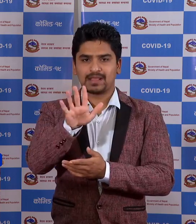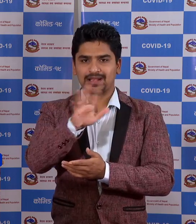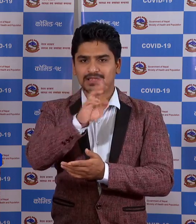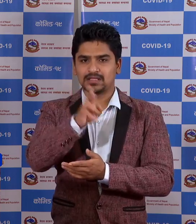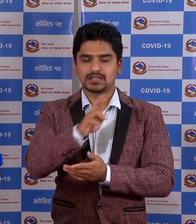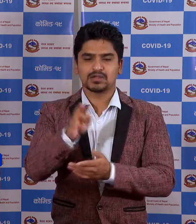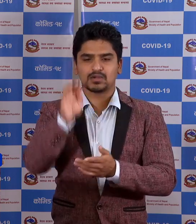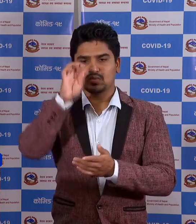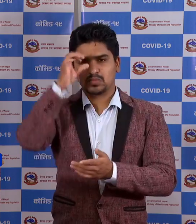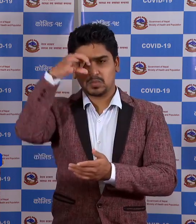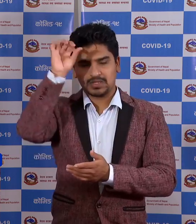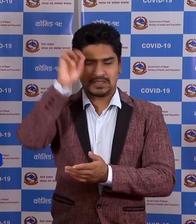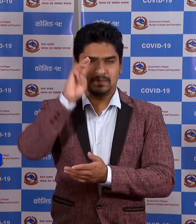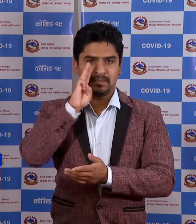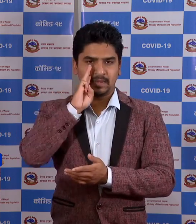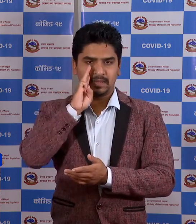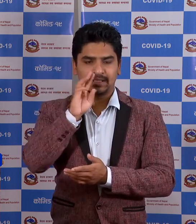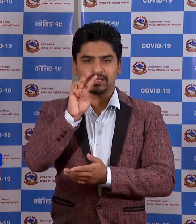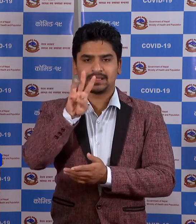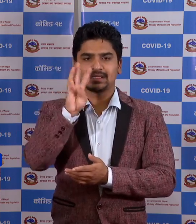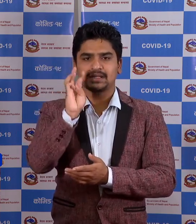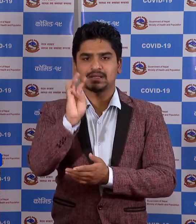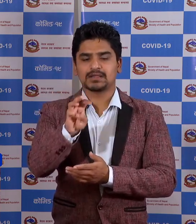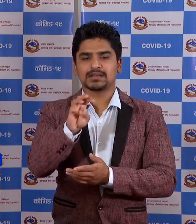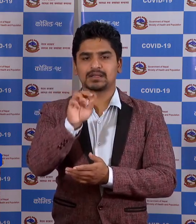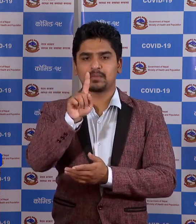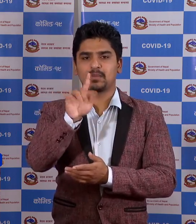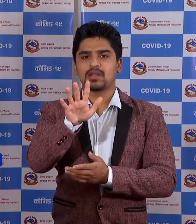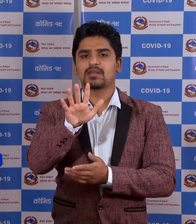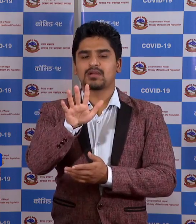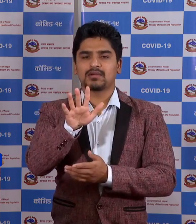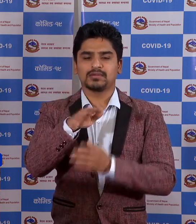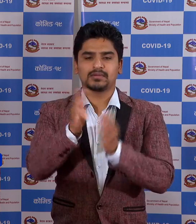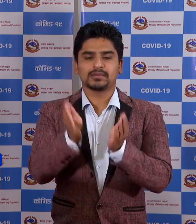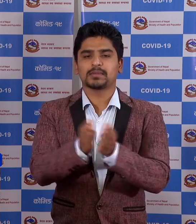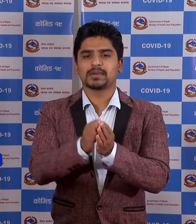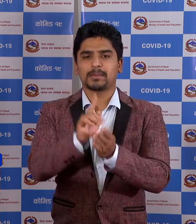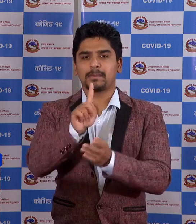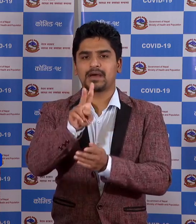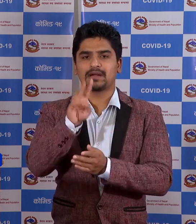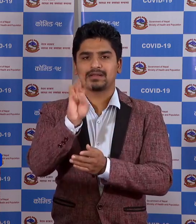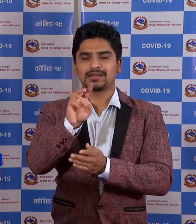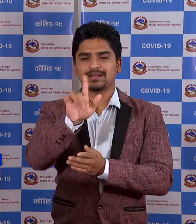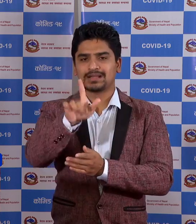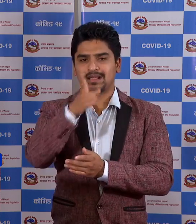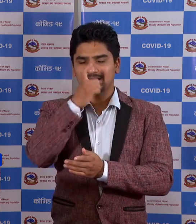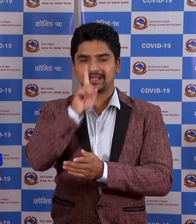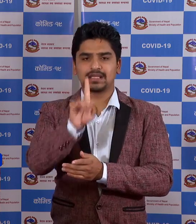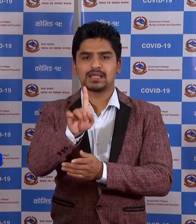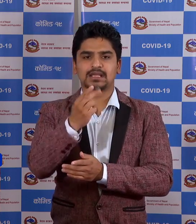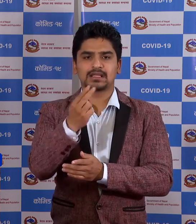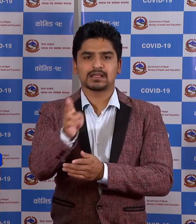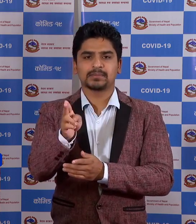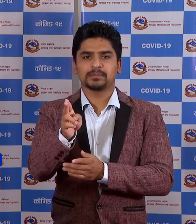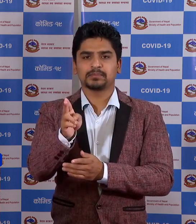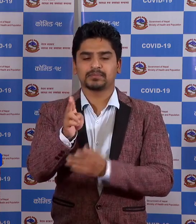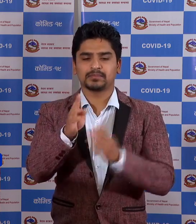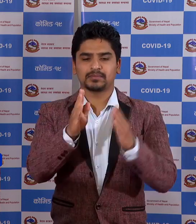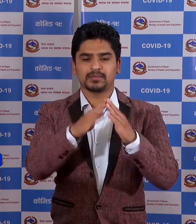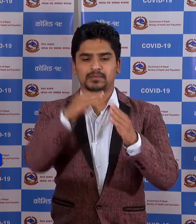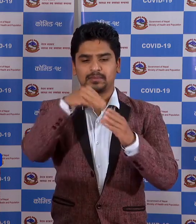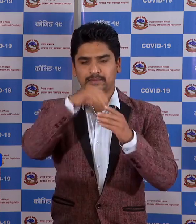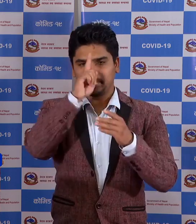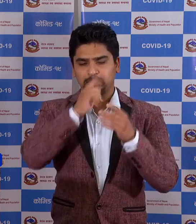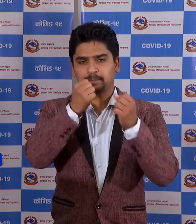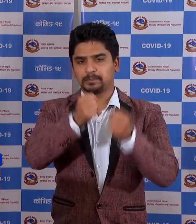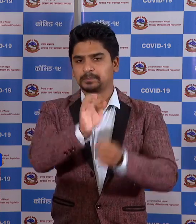र सुदूरपश्चिम प्रदेशमा 3,015 गरी कुल 12,701 जना